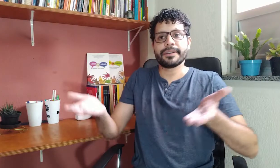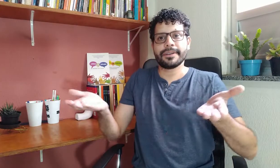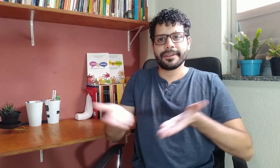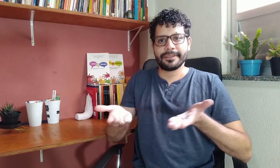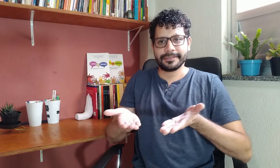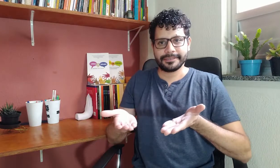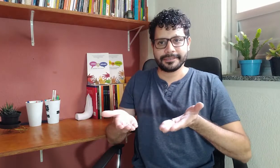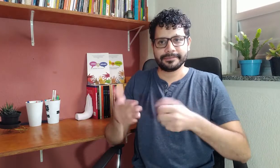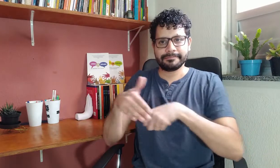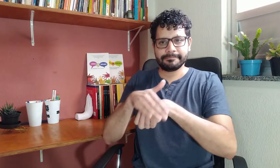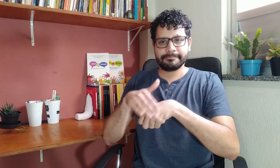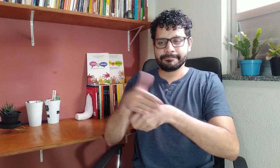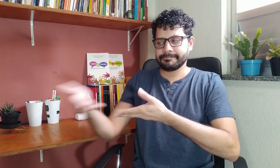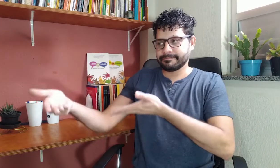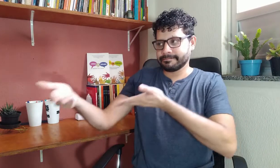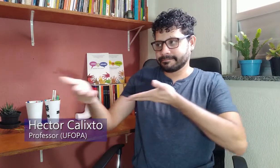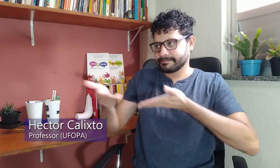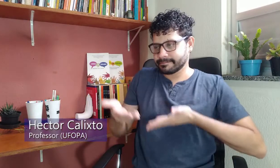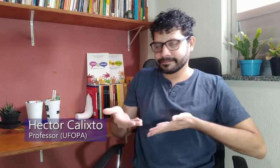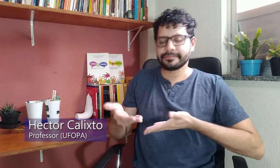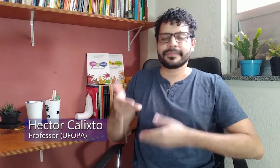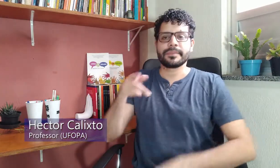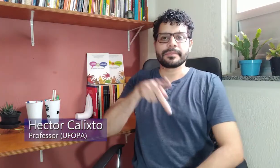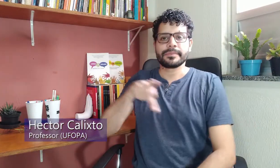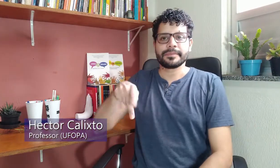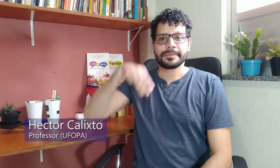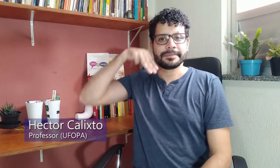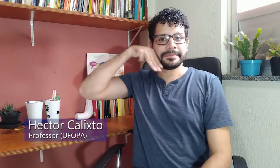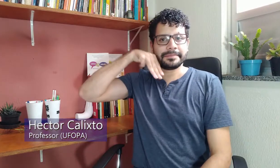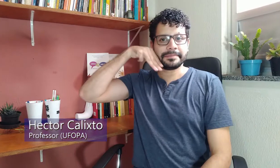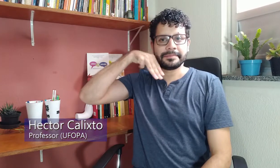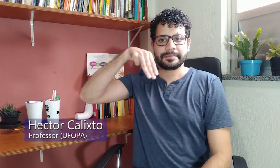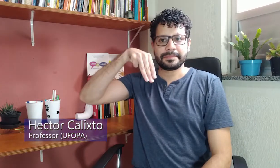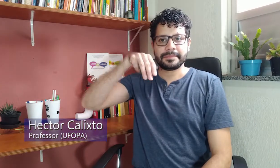A nossa convidada de hoje é a professora Mariana Campos,